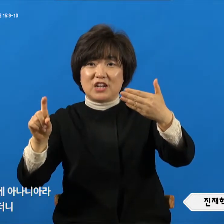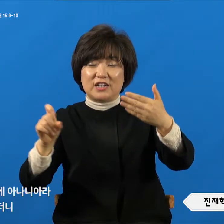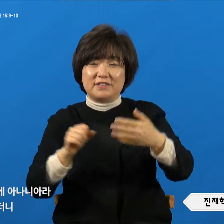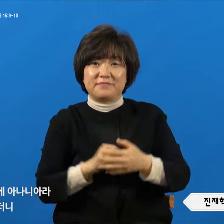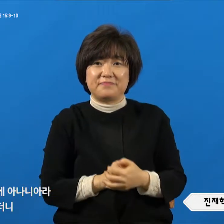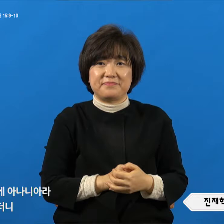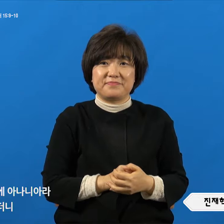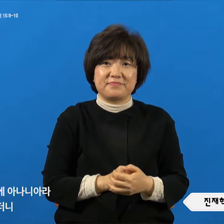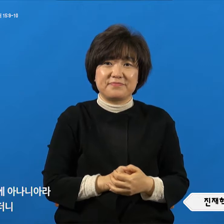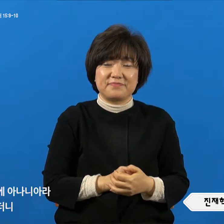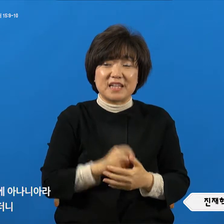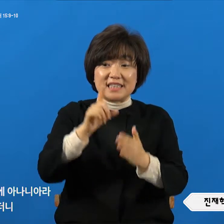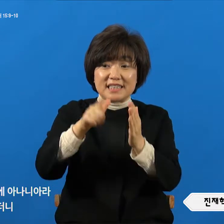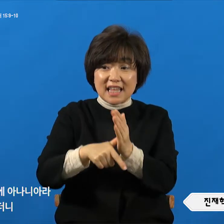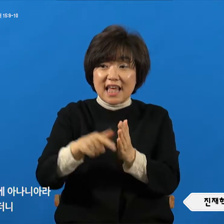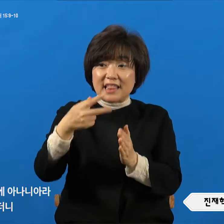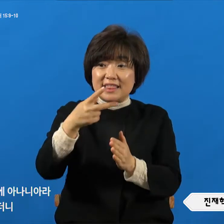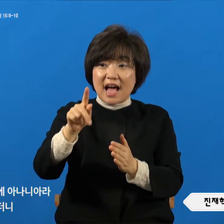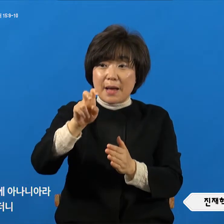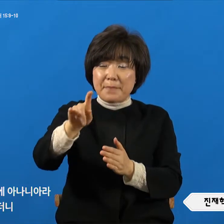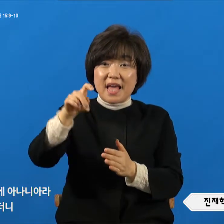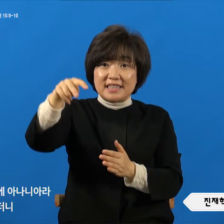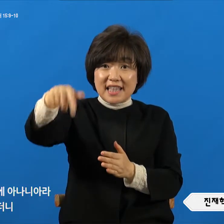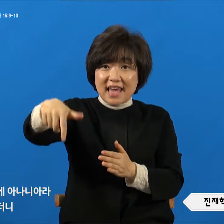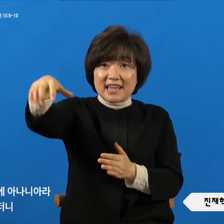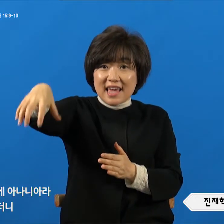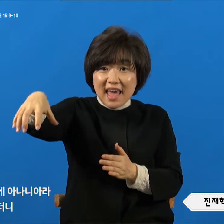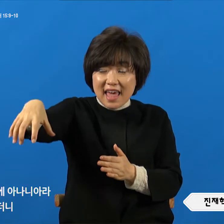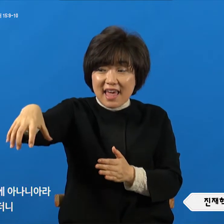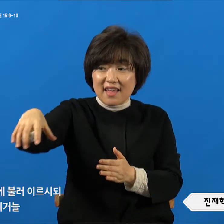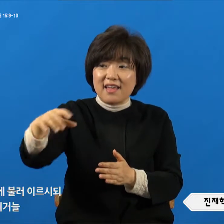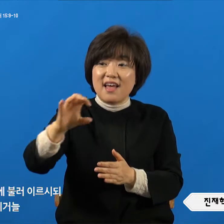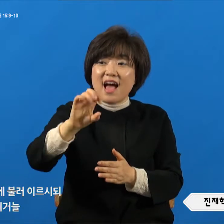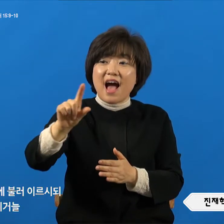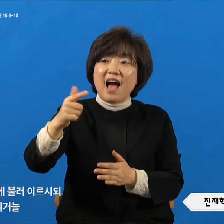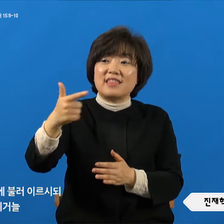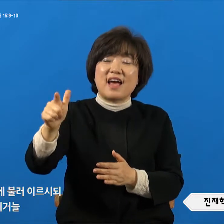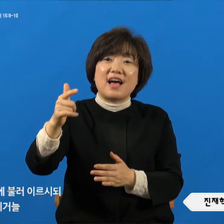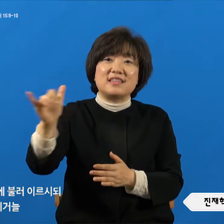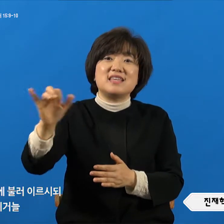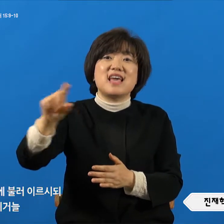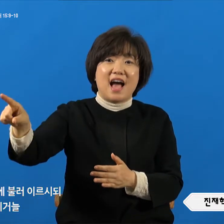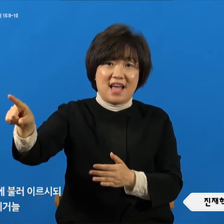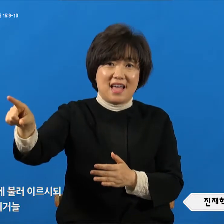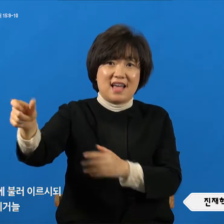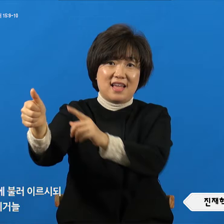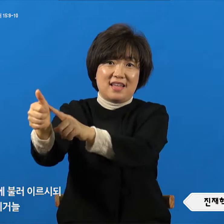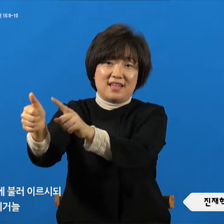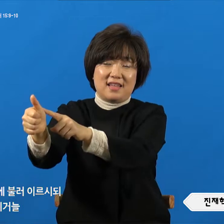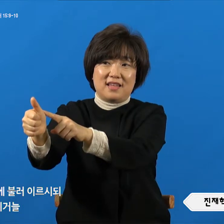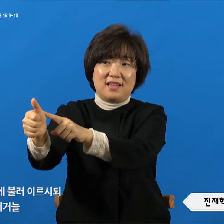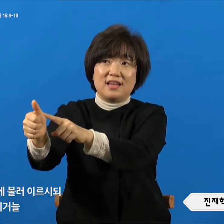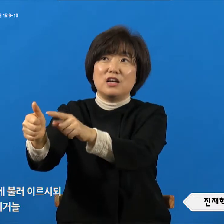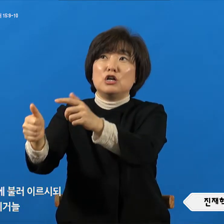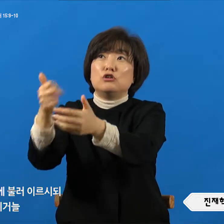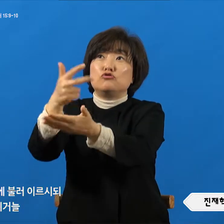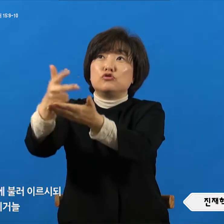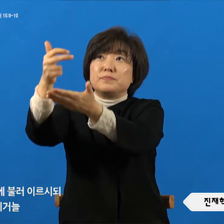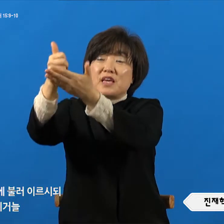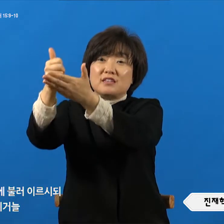말씀을 보십시오. 그때에 다메섹에 아나니아라 하는 제자가 있더니 주께서 환상 중에 불러